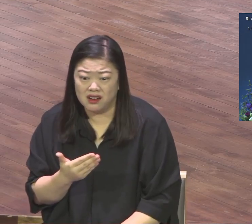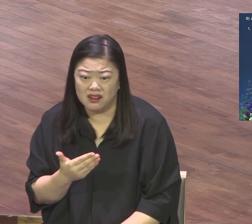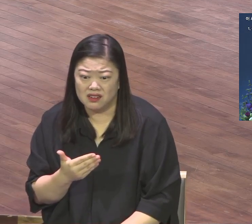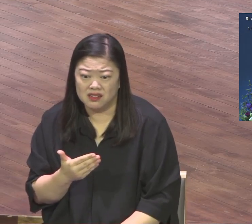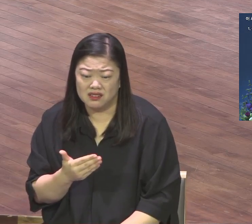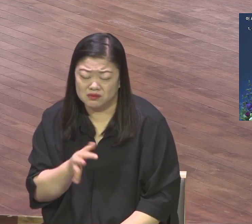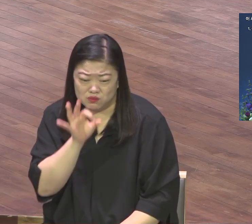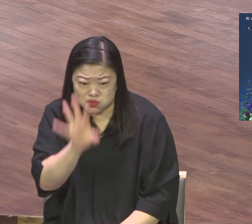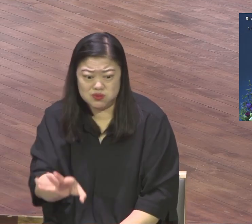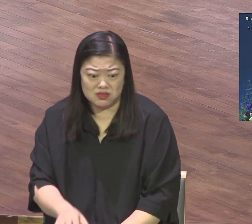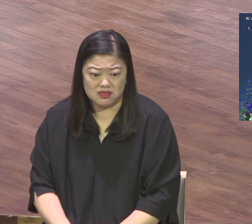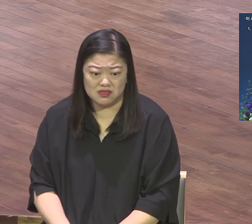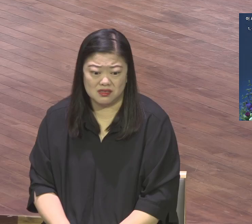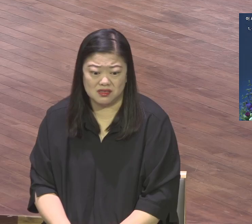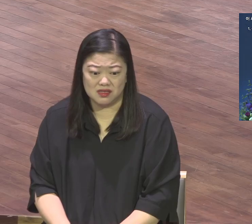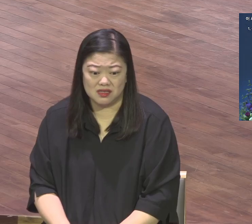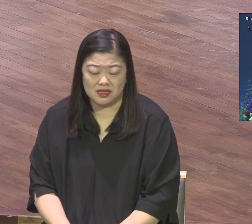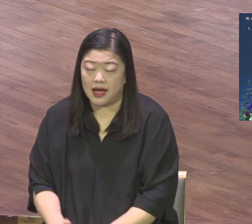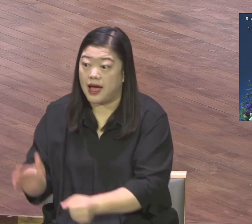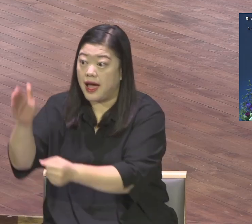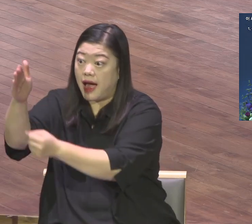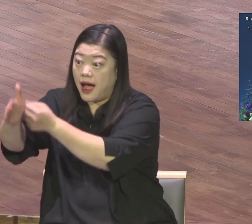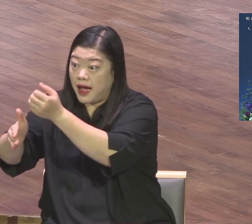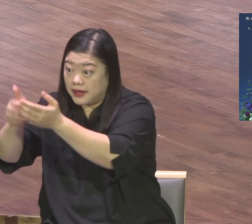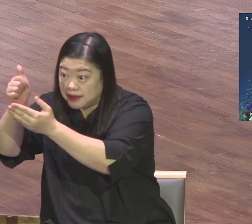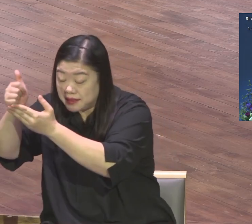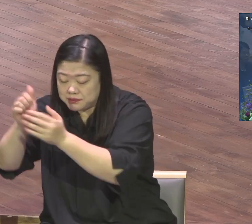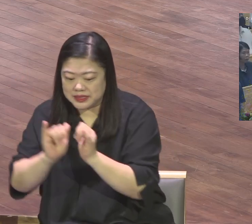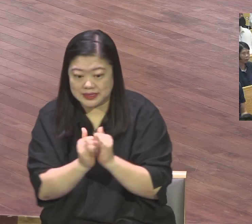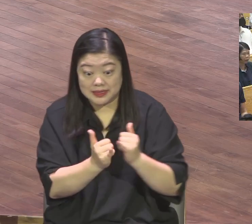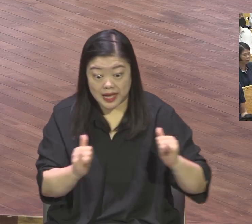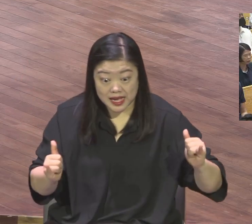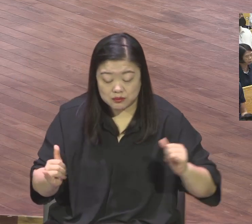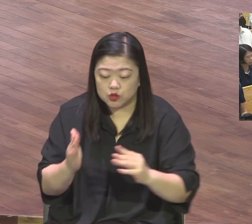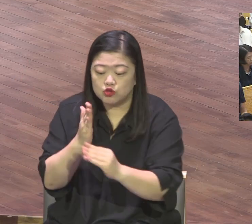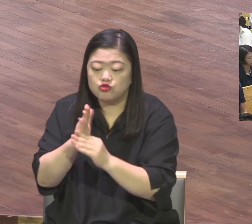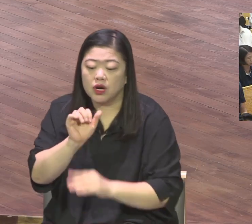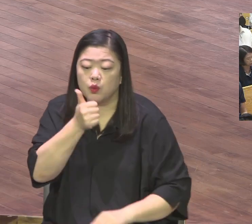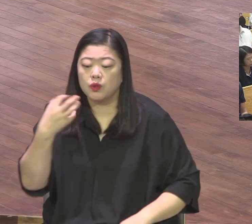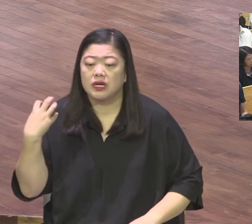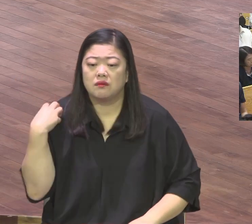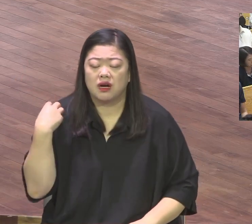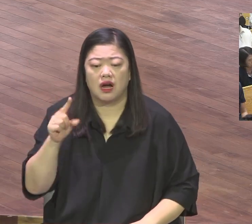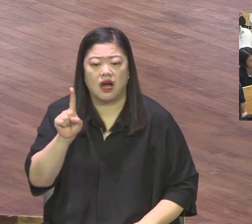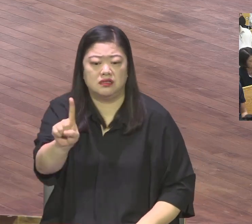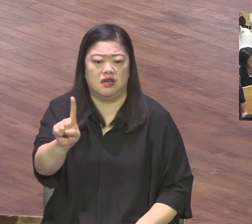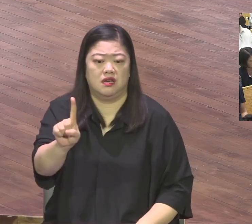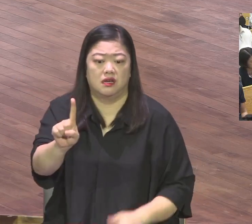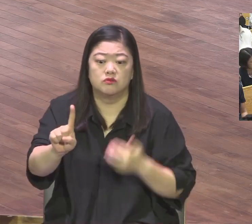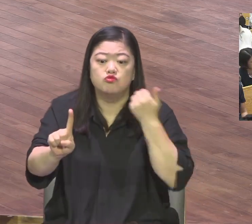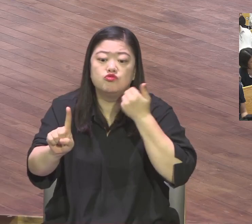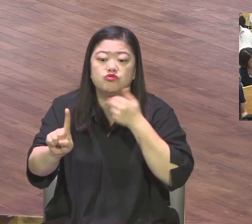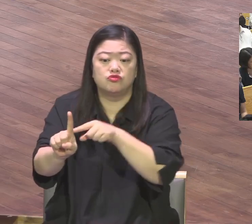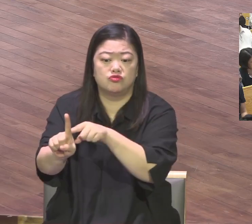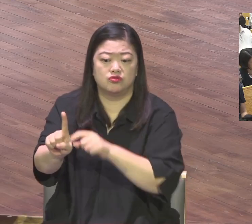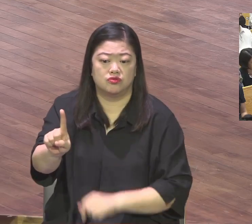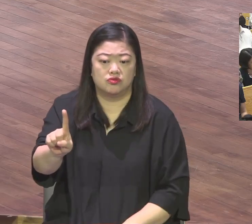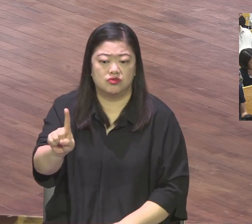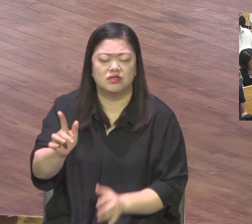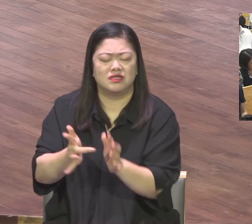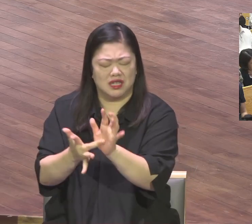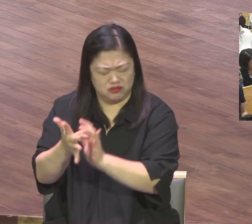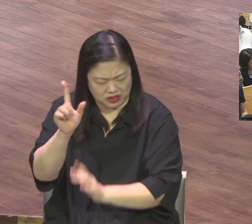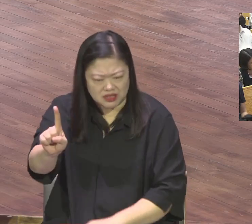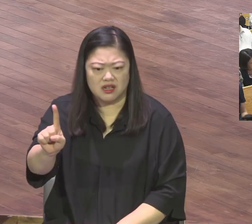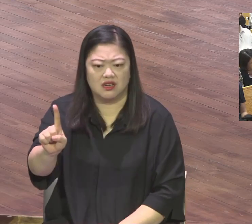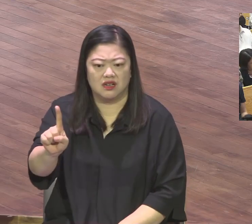하나님과 인간의 중보, 사이의 중보자 한 분이시니 예수 그리스도라. 예수 그리스도밖에 없는데 성모가 구원 못 받았다면 그렇게